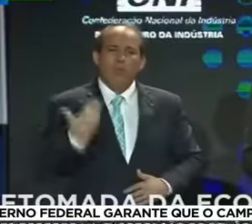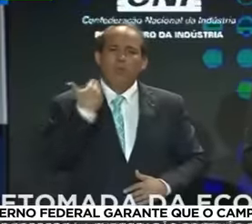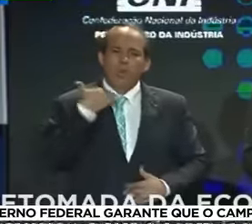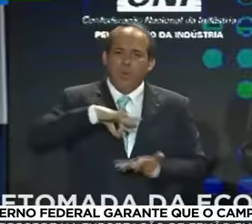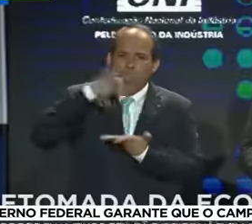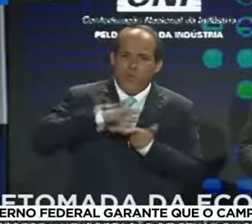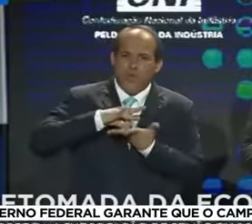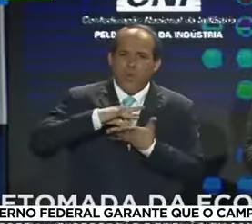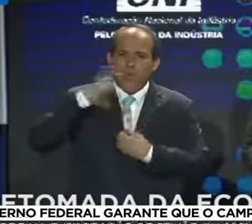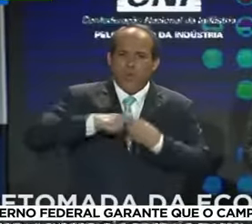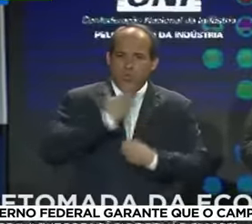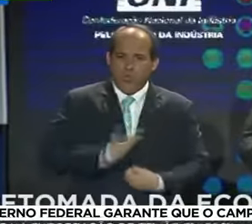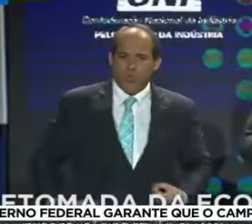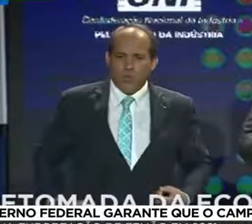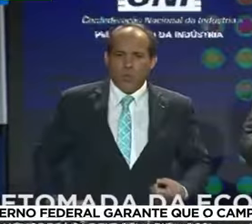oficiais,